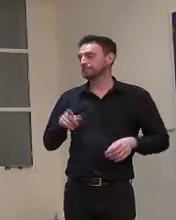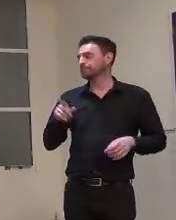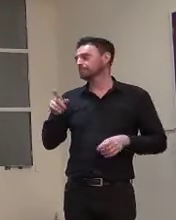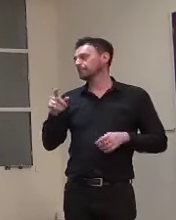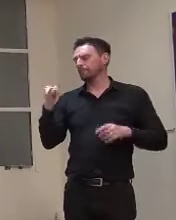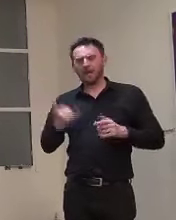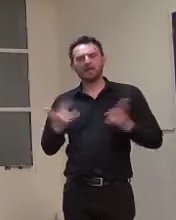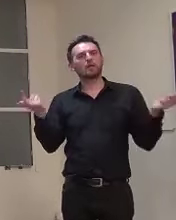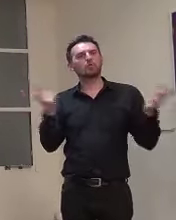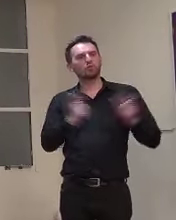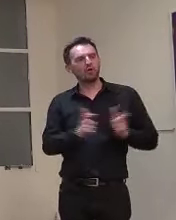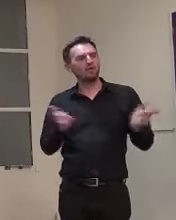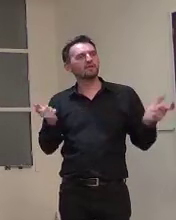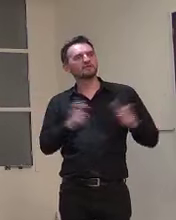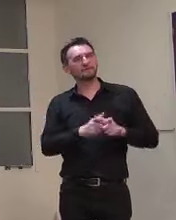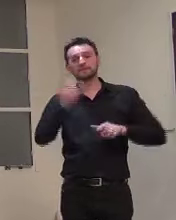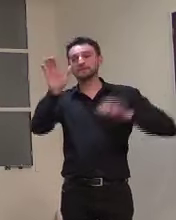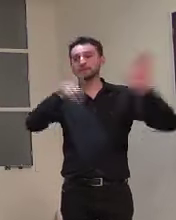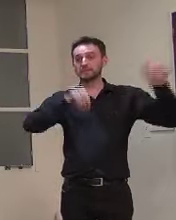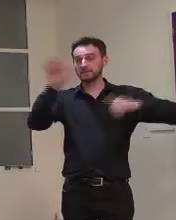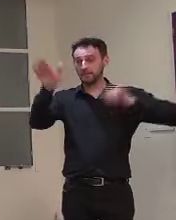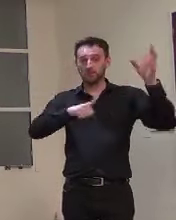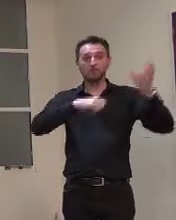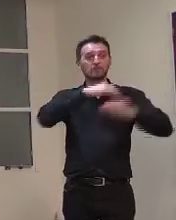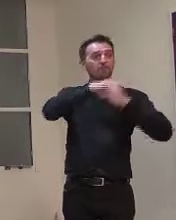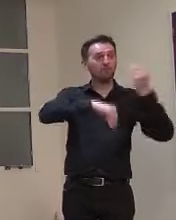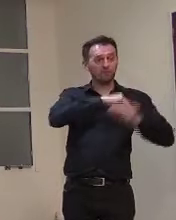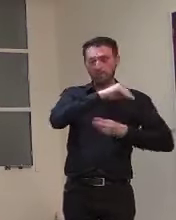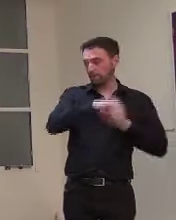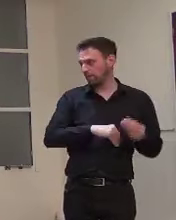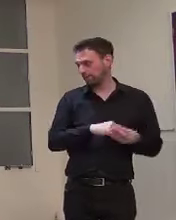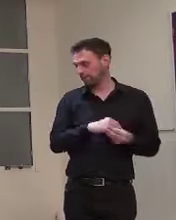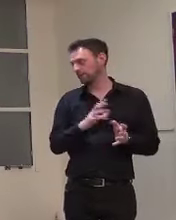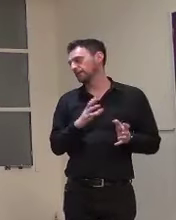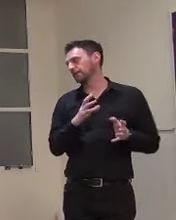reuniones cual convocamos a la familia